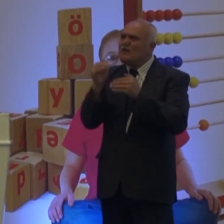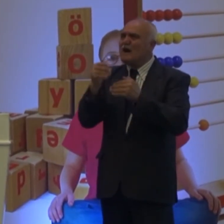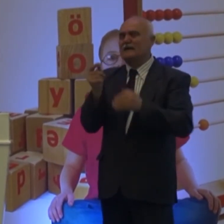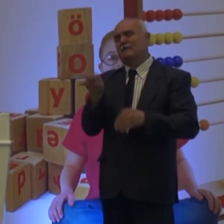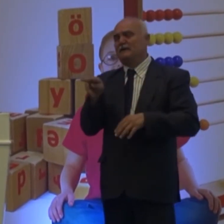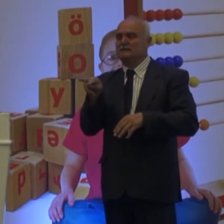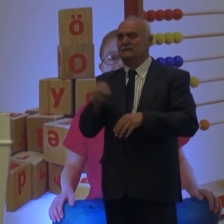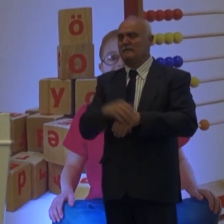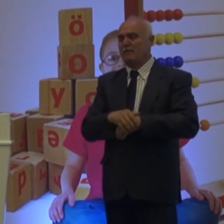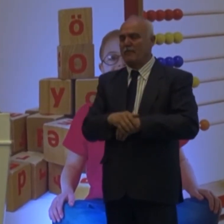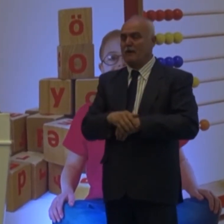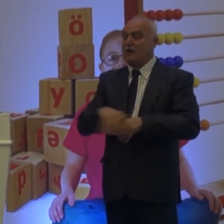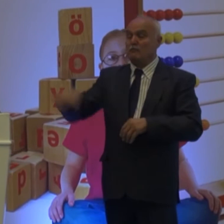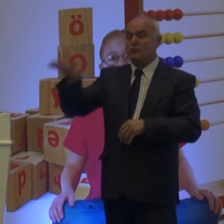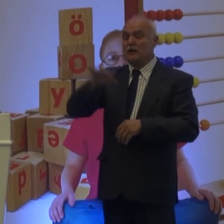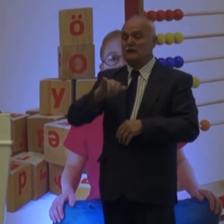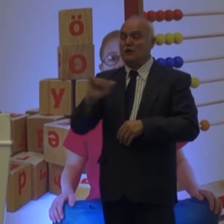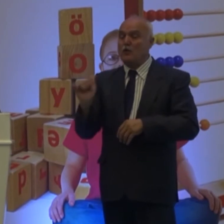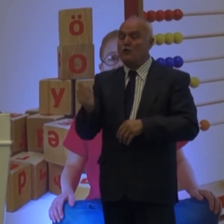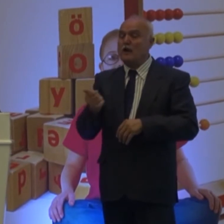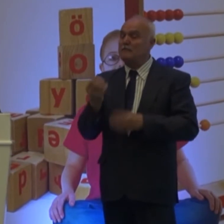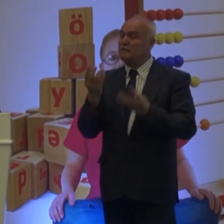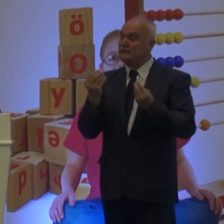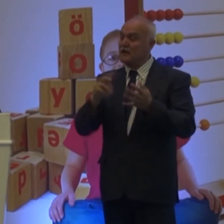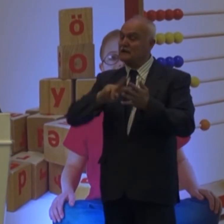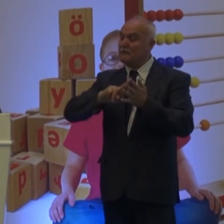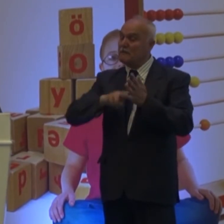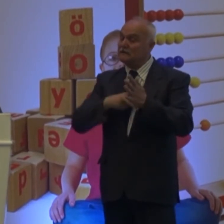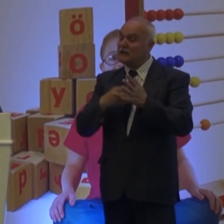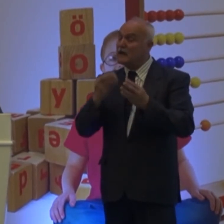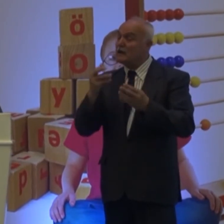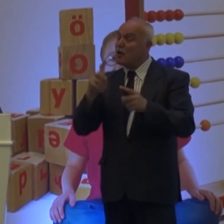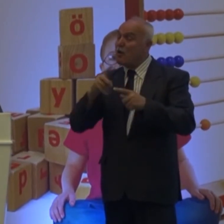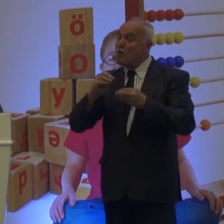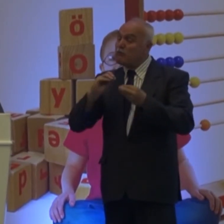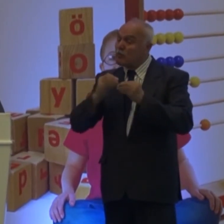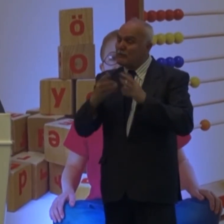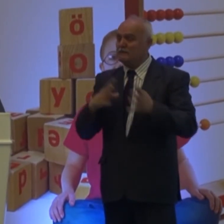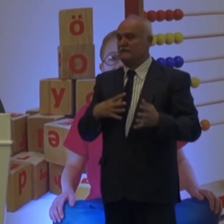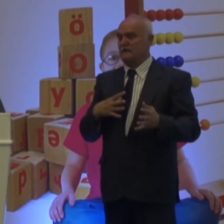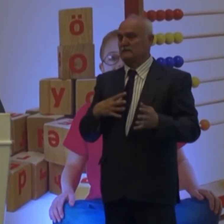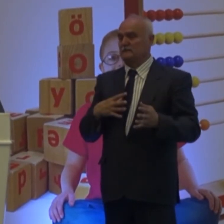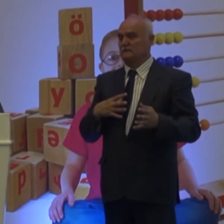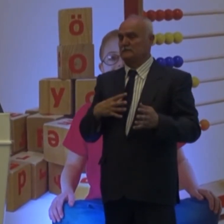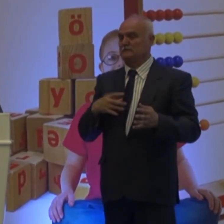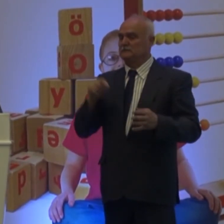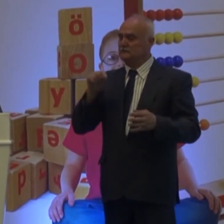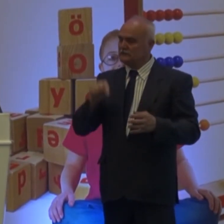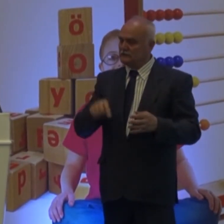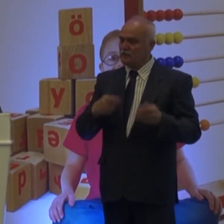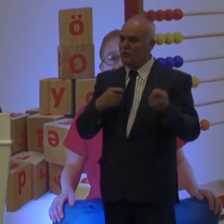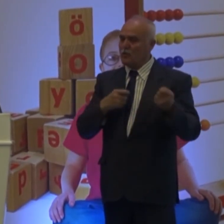da önemli miktarda materyal sorunumuz vardı. Şimdi bir